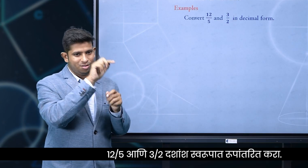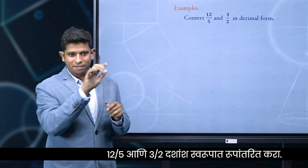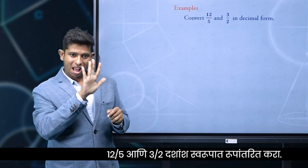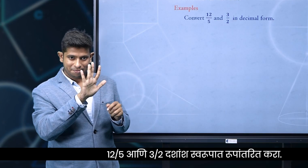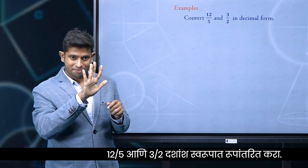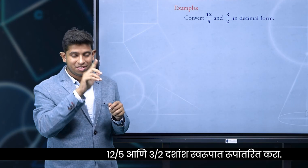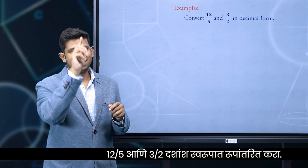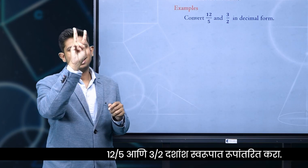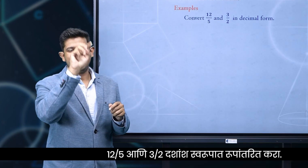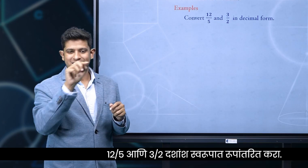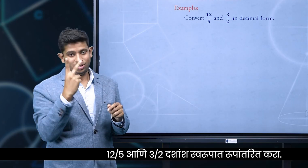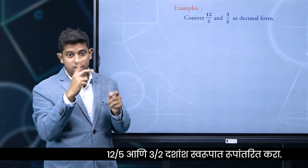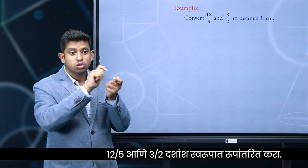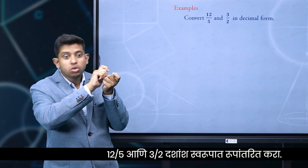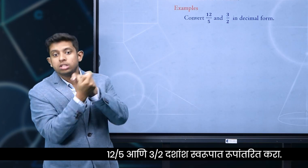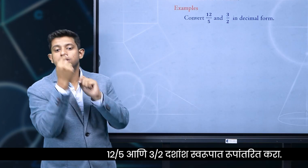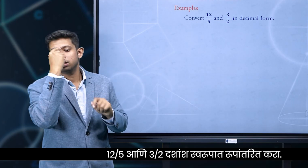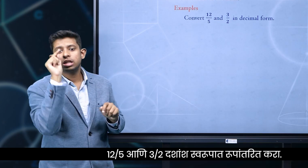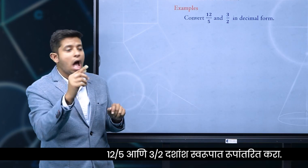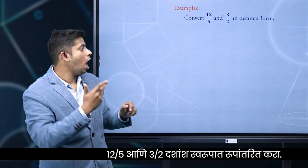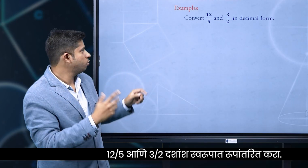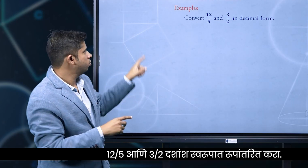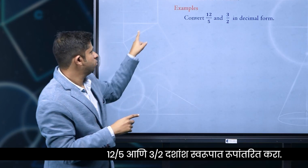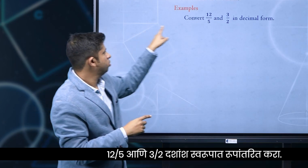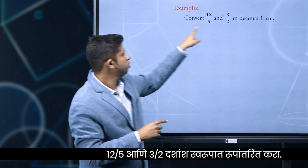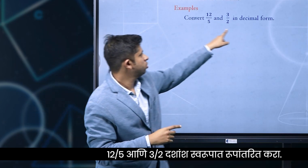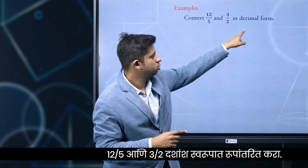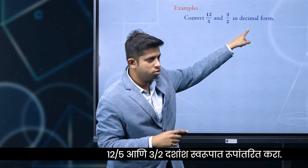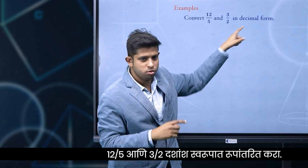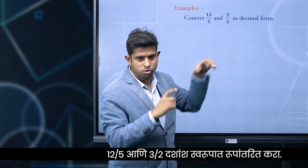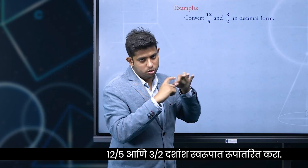15/5 आणि 3/2 दशांश स्वरूपात रूपांतरित करा.